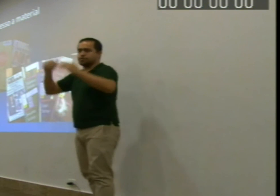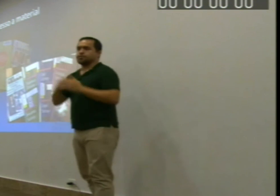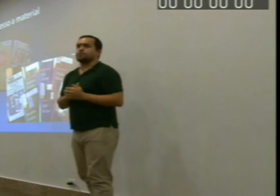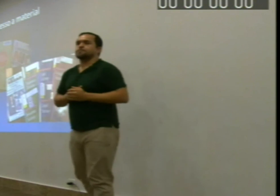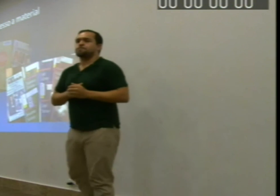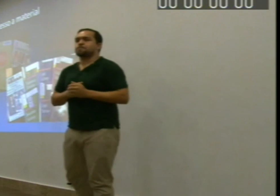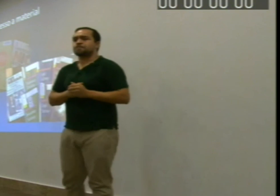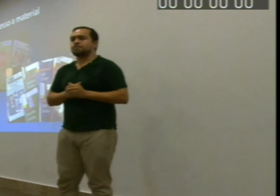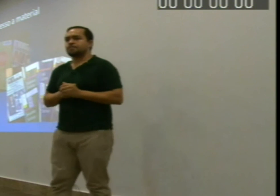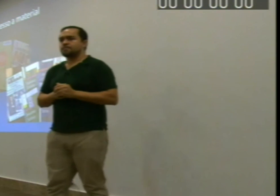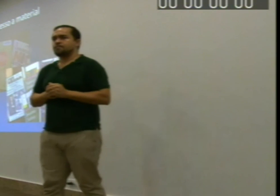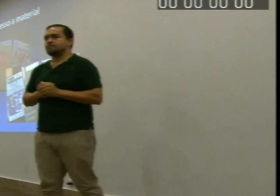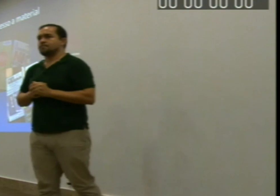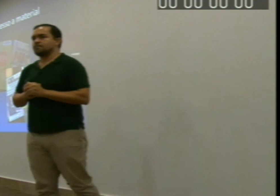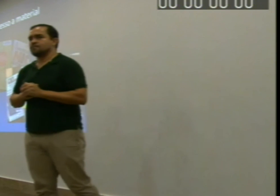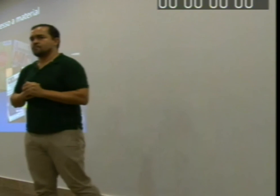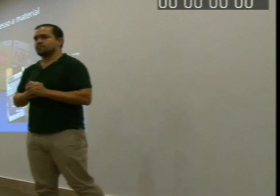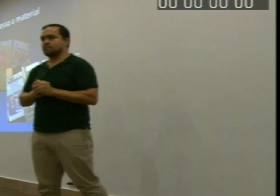também nível